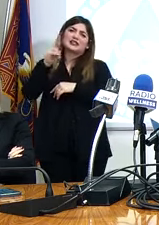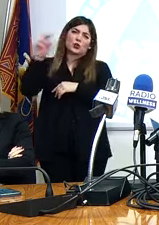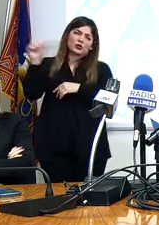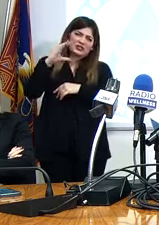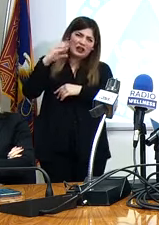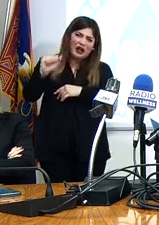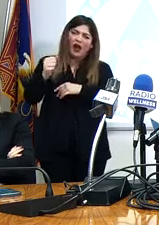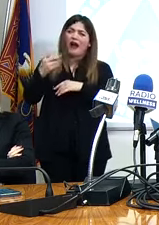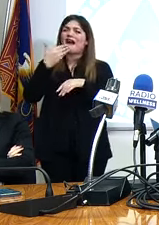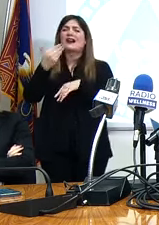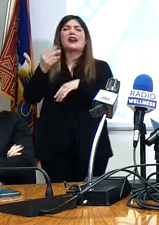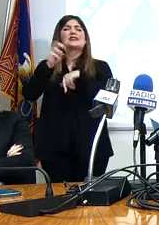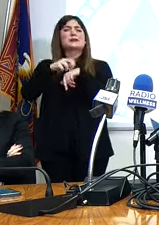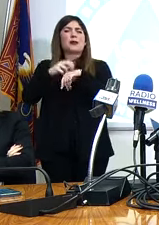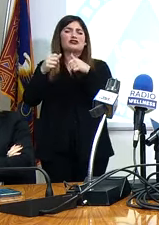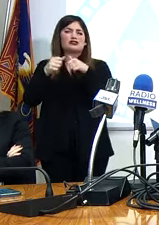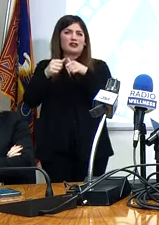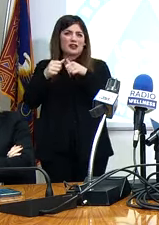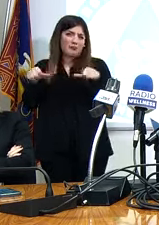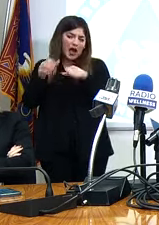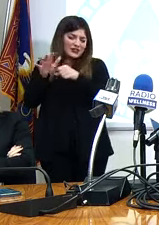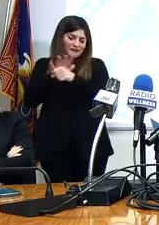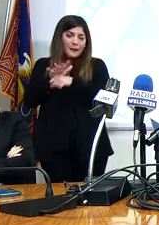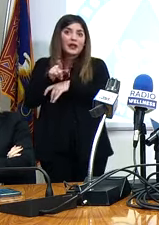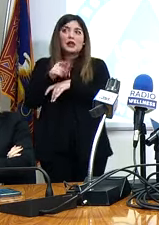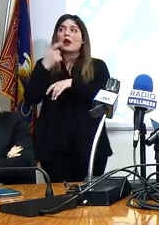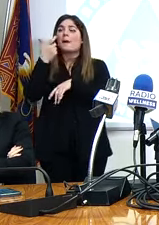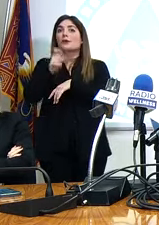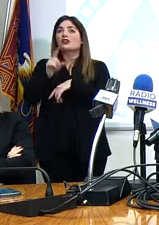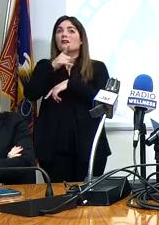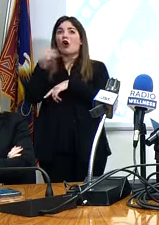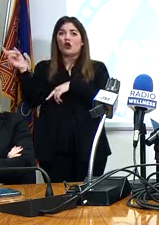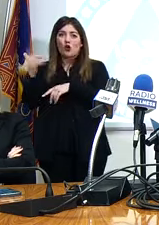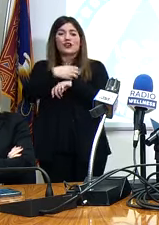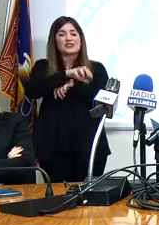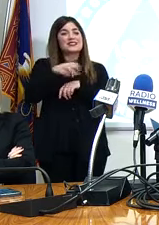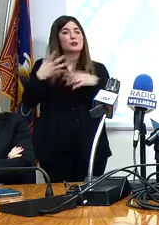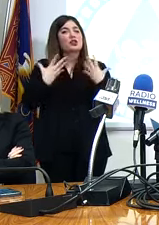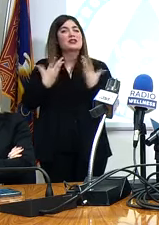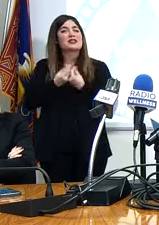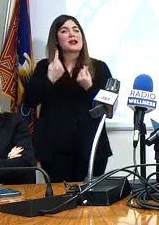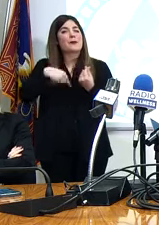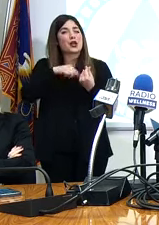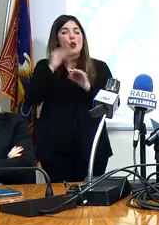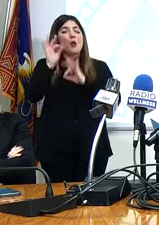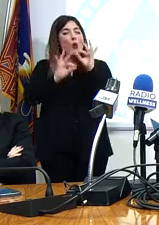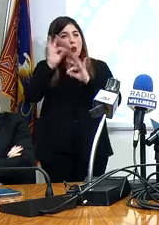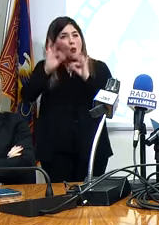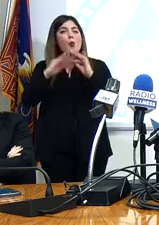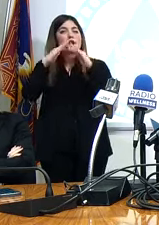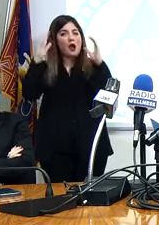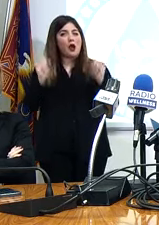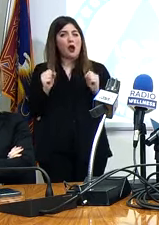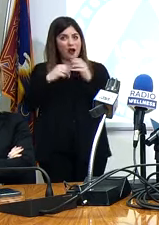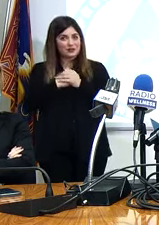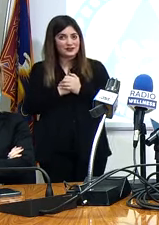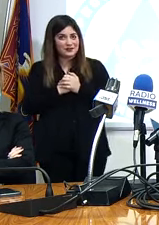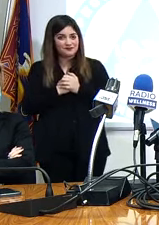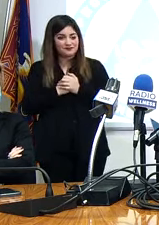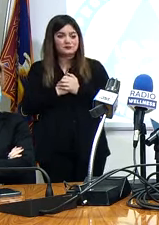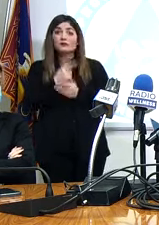base, insomma tutti coloro che lavorano per fare in modo di venirne fuori da questa partita. Ecco, se volete vedere un dato,